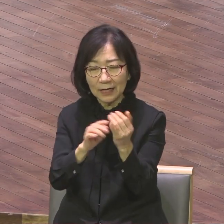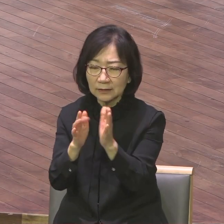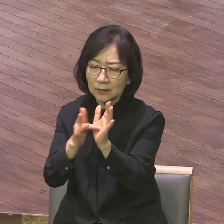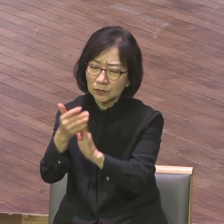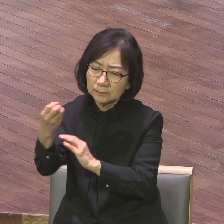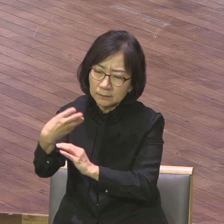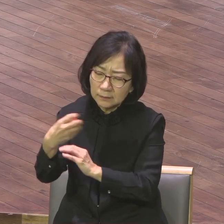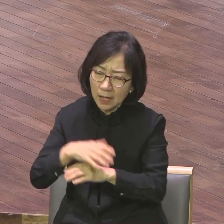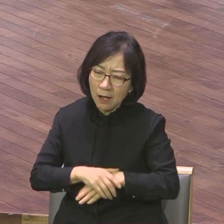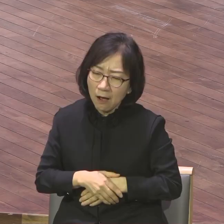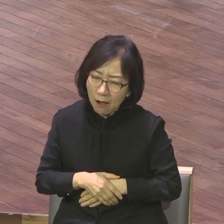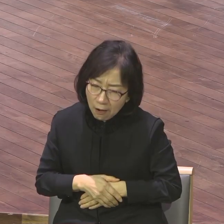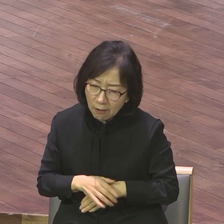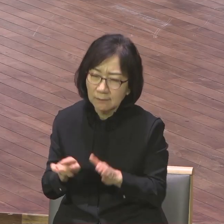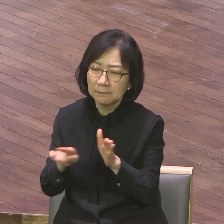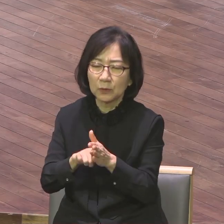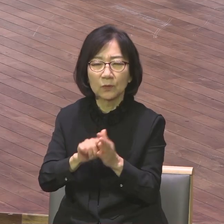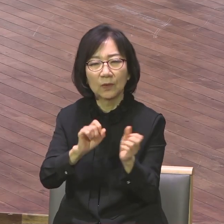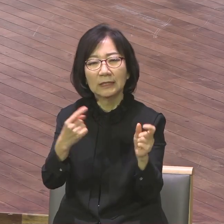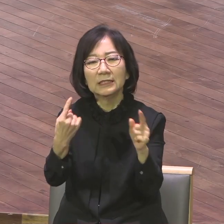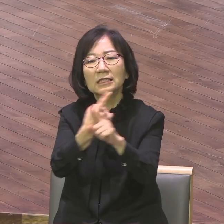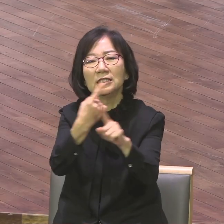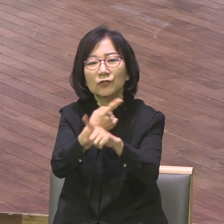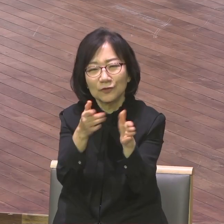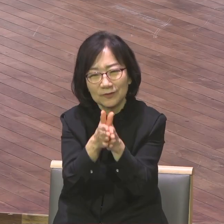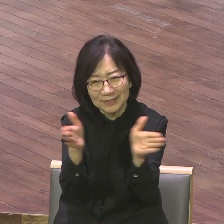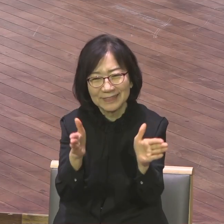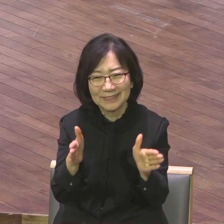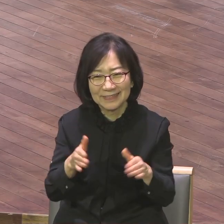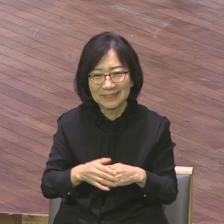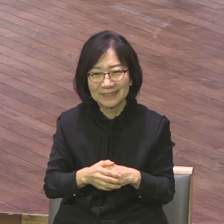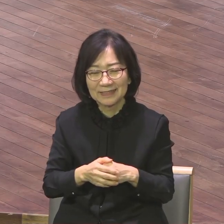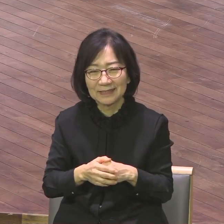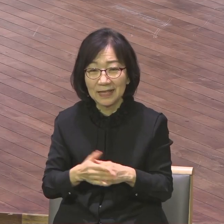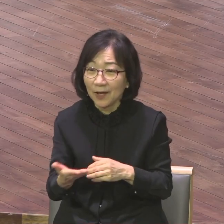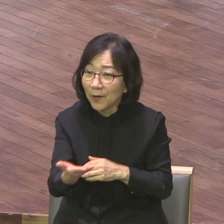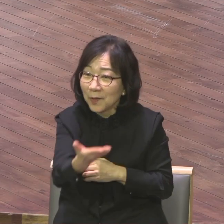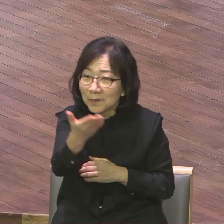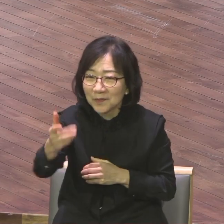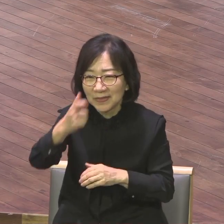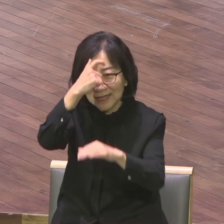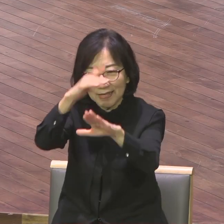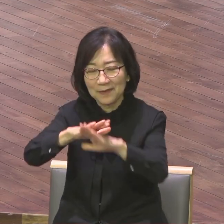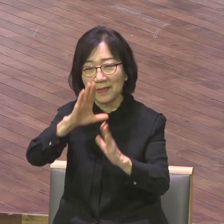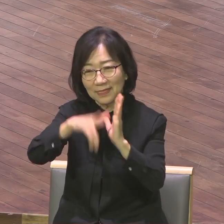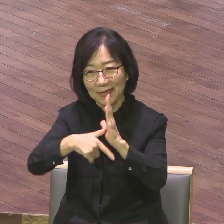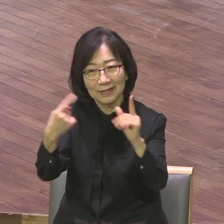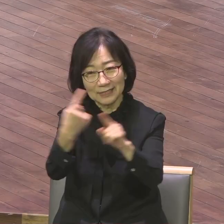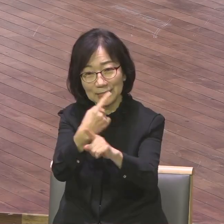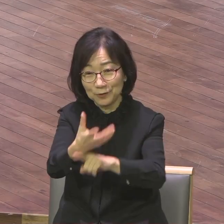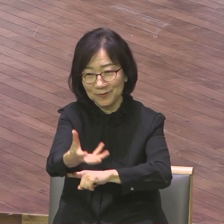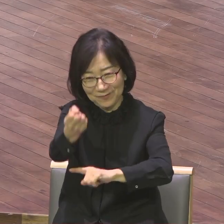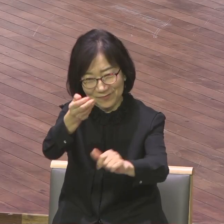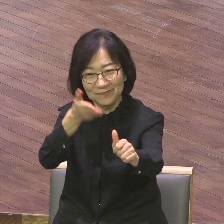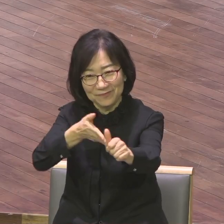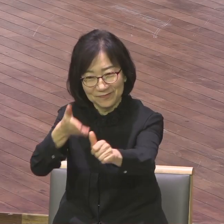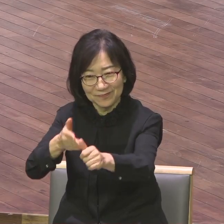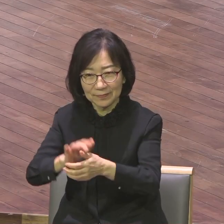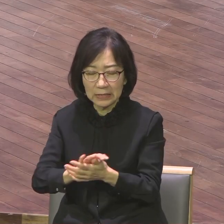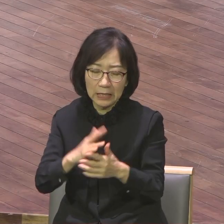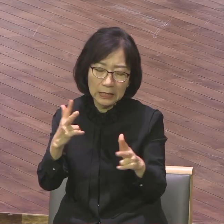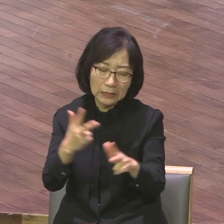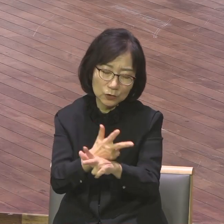치유가 일어났단 말이에요. 치유가 일어났어요. 예배 통해서 여러분이 치유되기를 바랍니다. 한 주간 동안